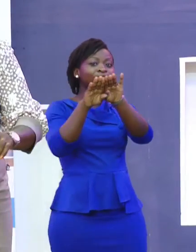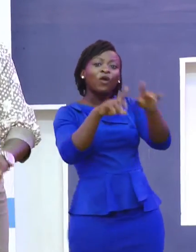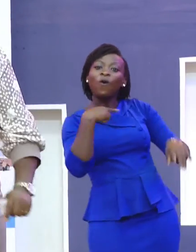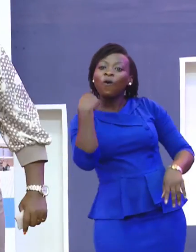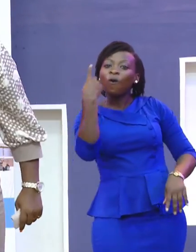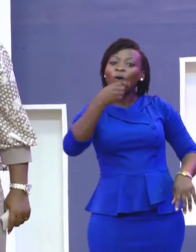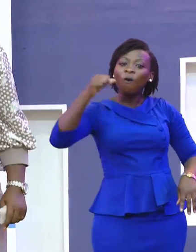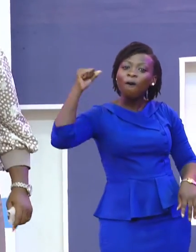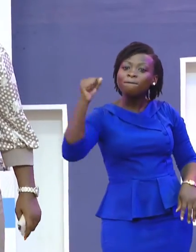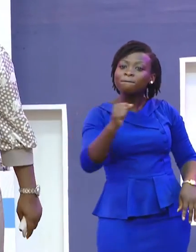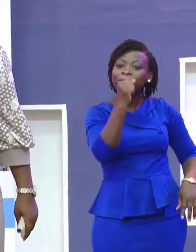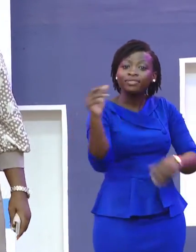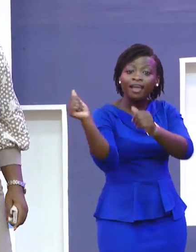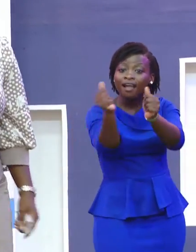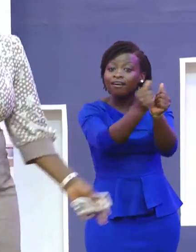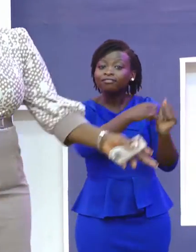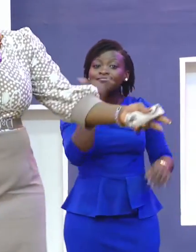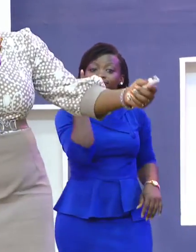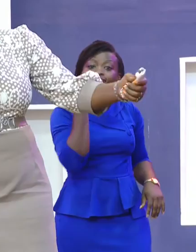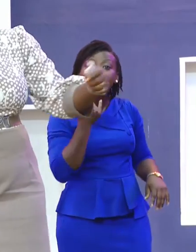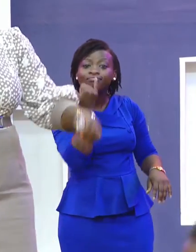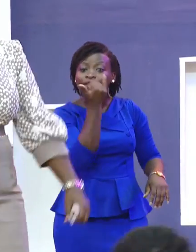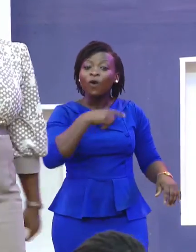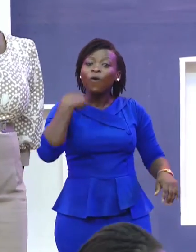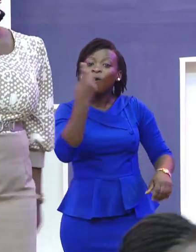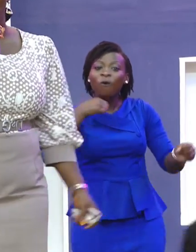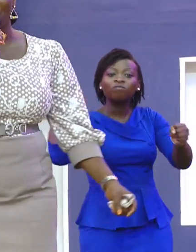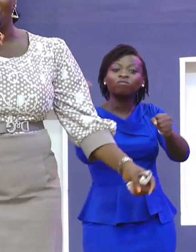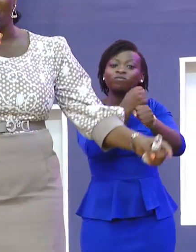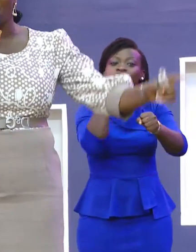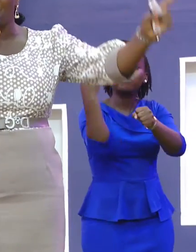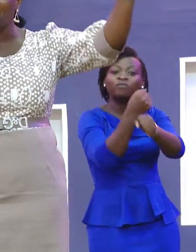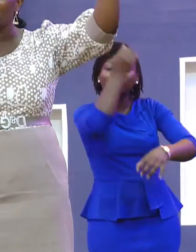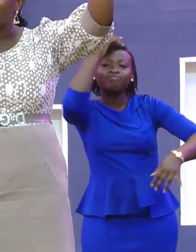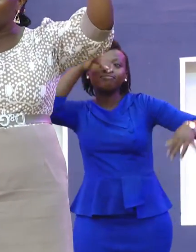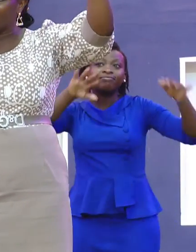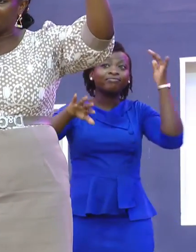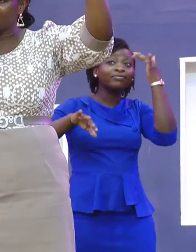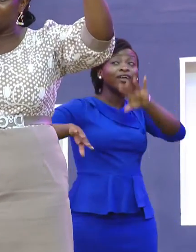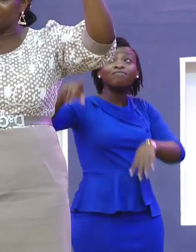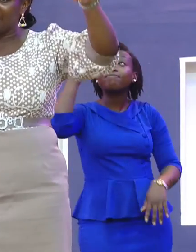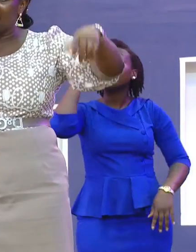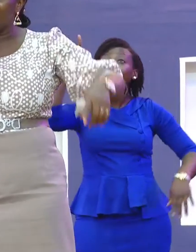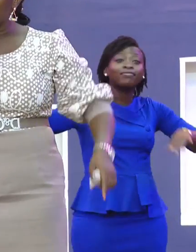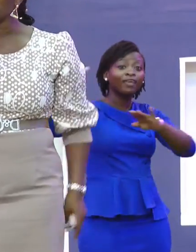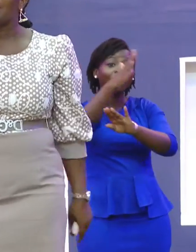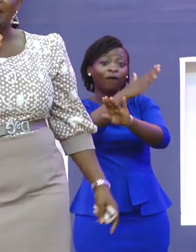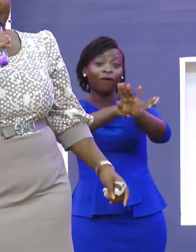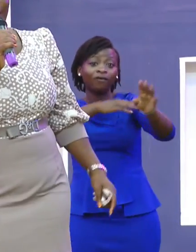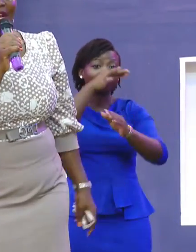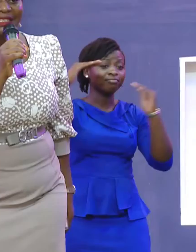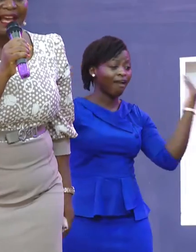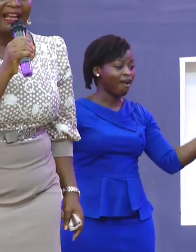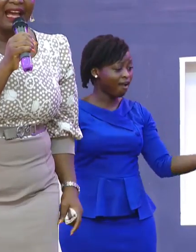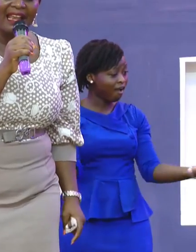Eya tambula na bantube Eya kola ebe unyo Uyo katonda